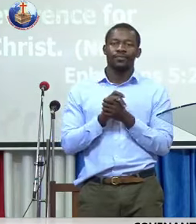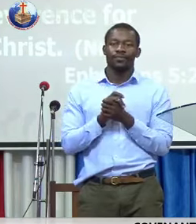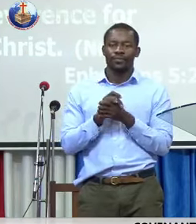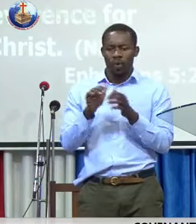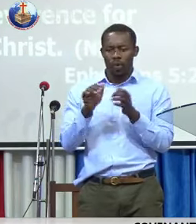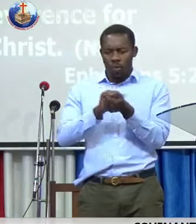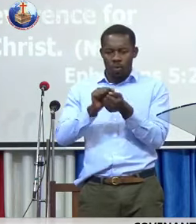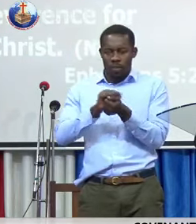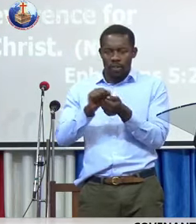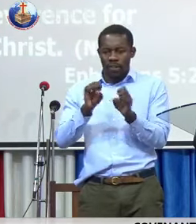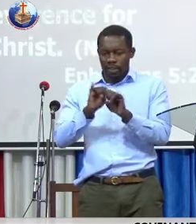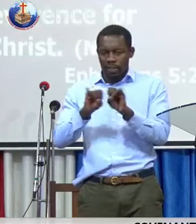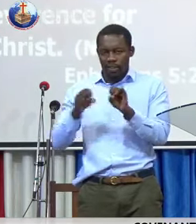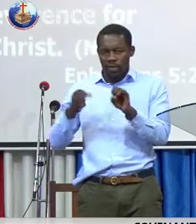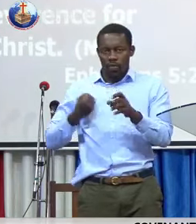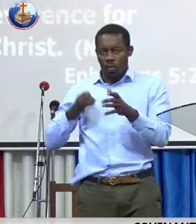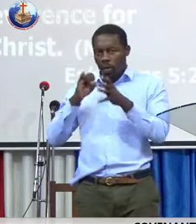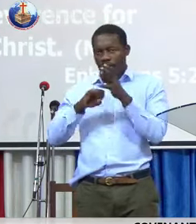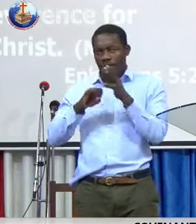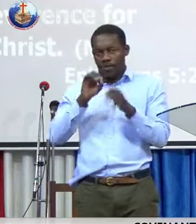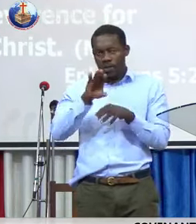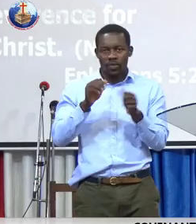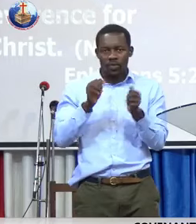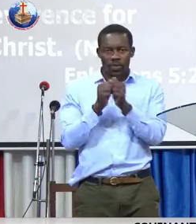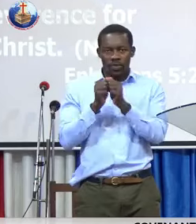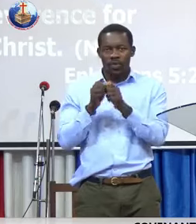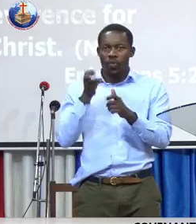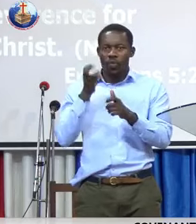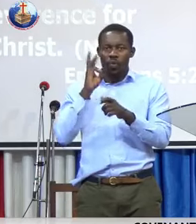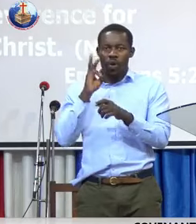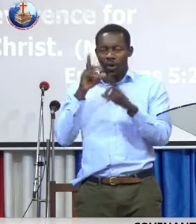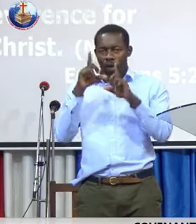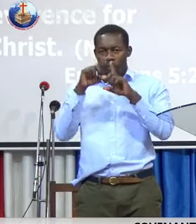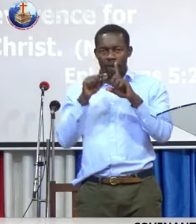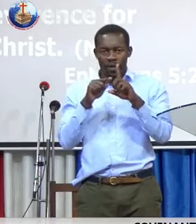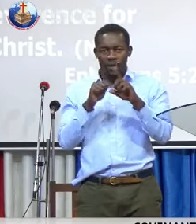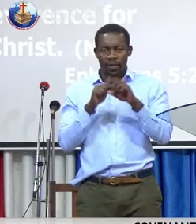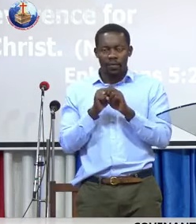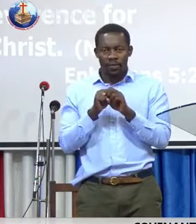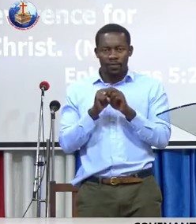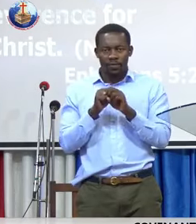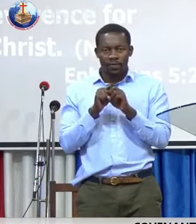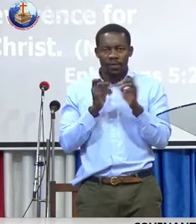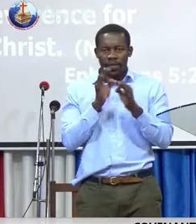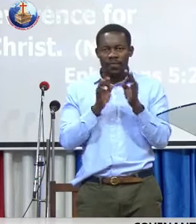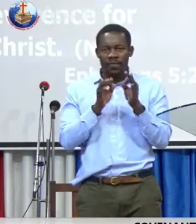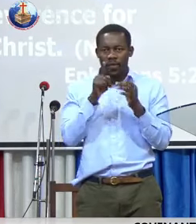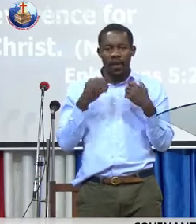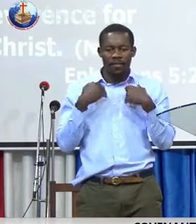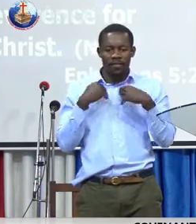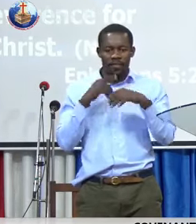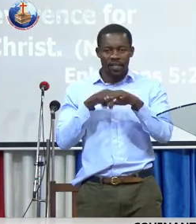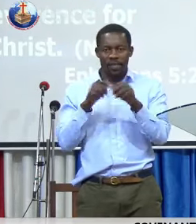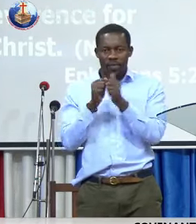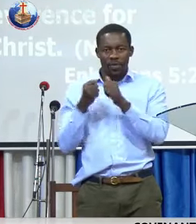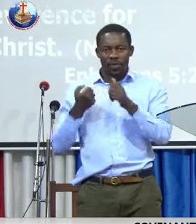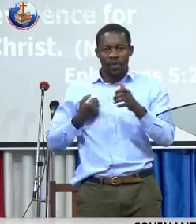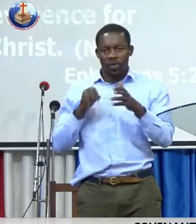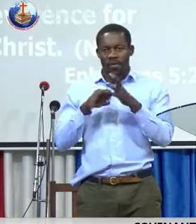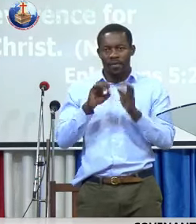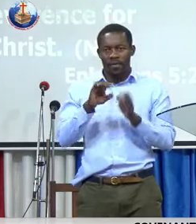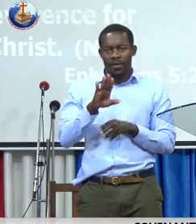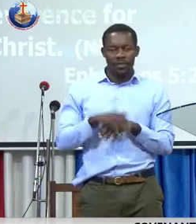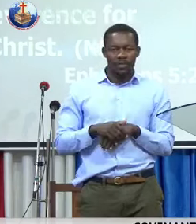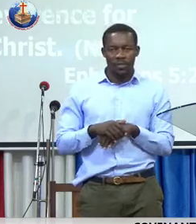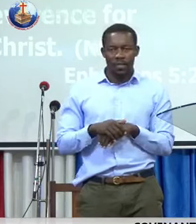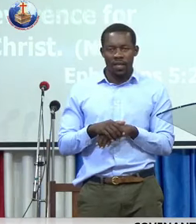With the water of the word rather. Utamwoshaje mkeo kwa maji ya neno la Mungu? If you're not spending time with her. Iwapo wewe hauna wakati